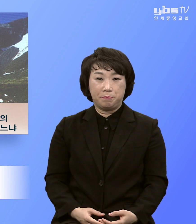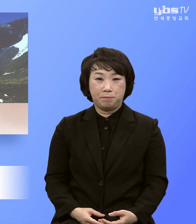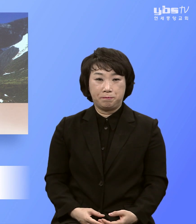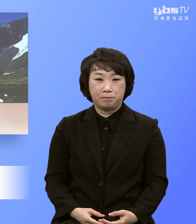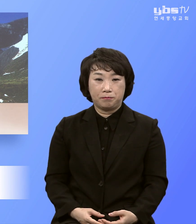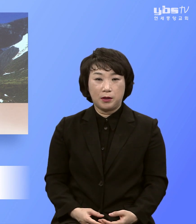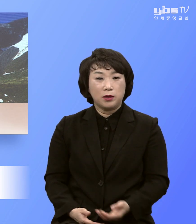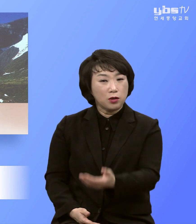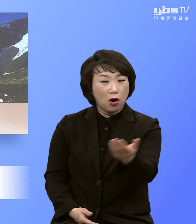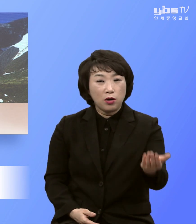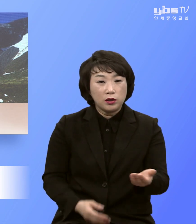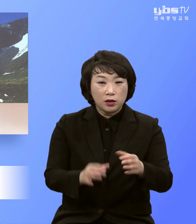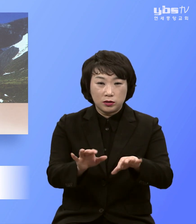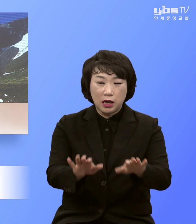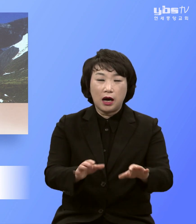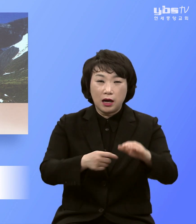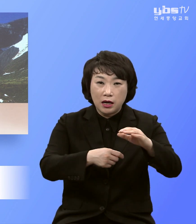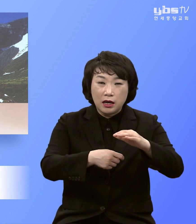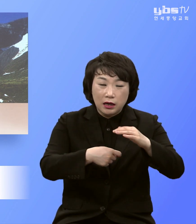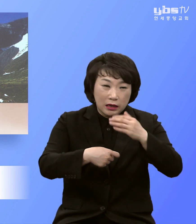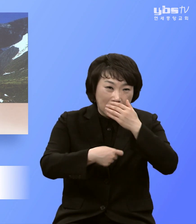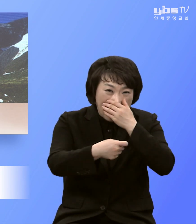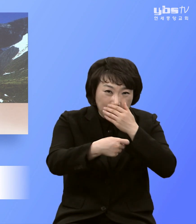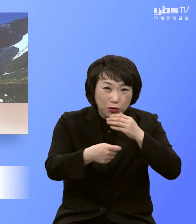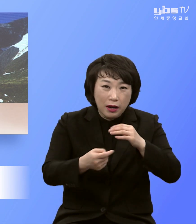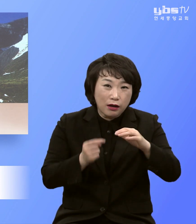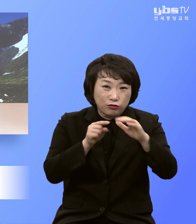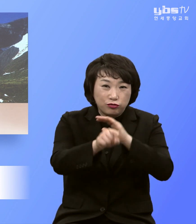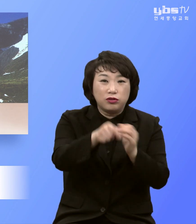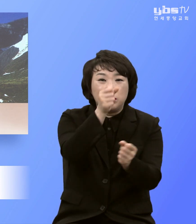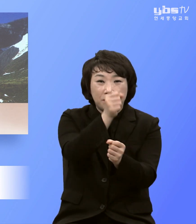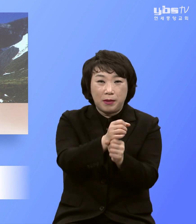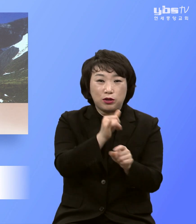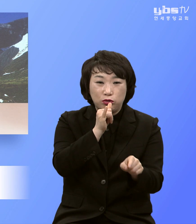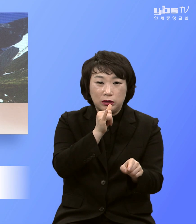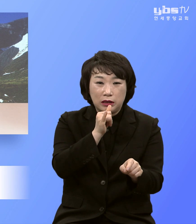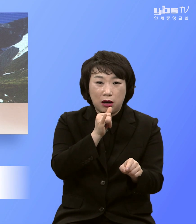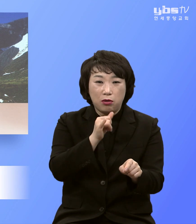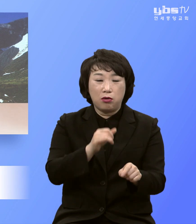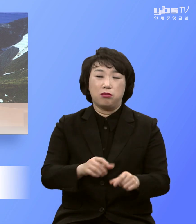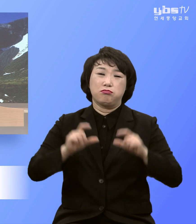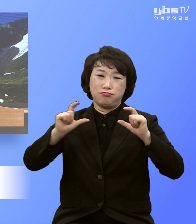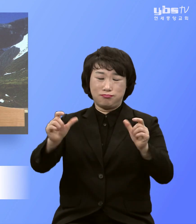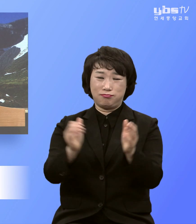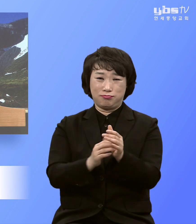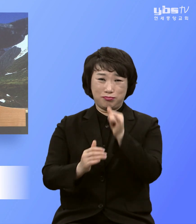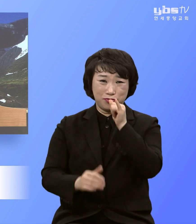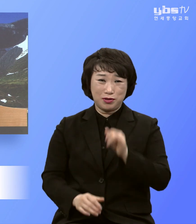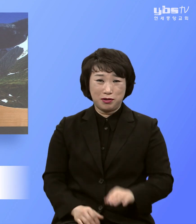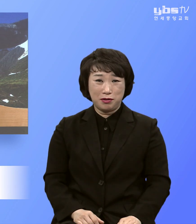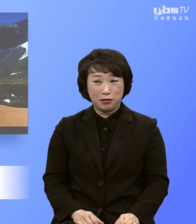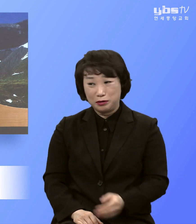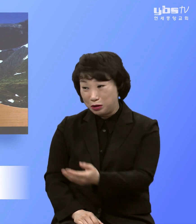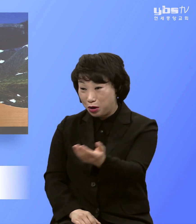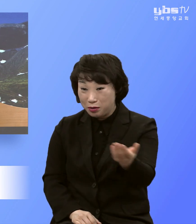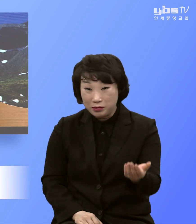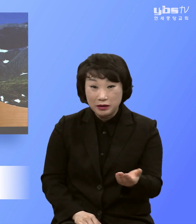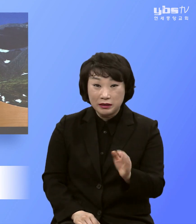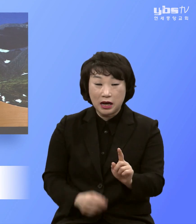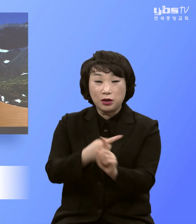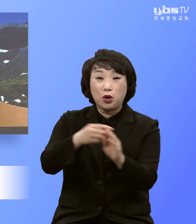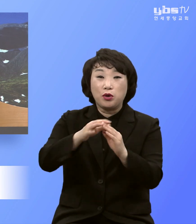않았느냐. 너희는 강도의 구련을 만들었도다 하였다 이 말이요. 여러분,